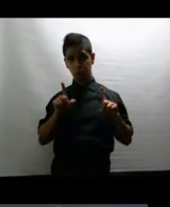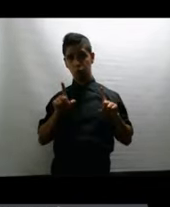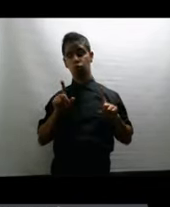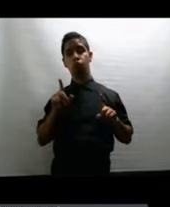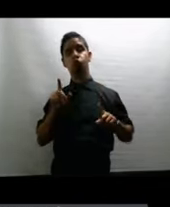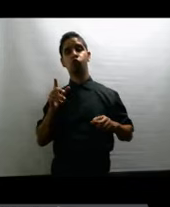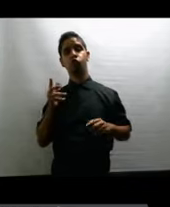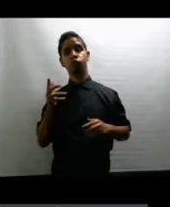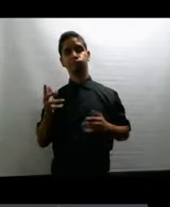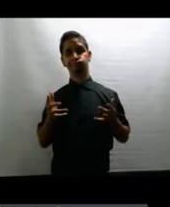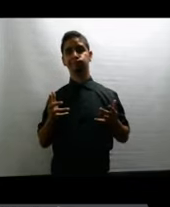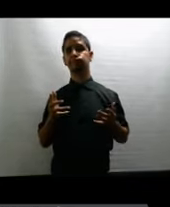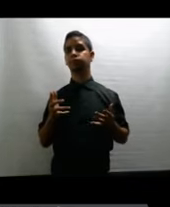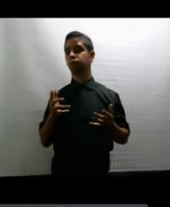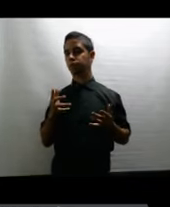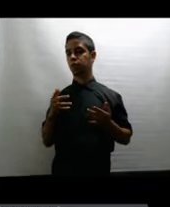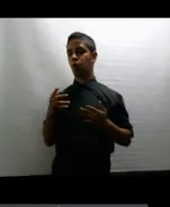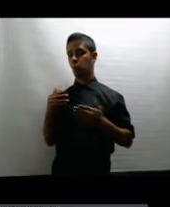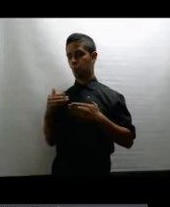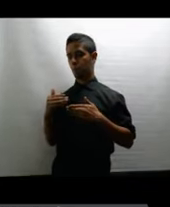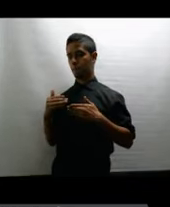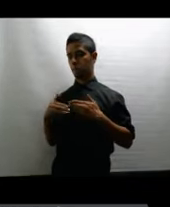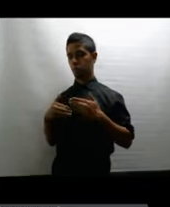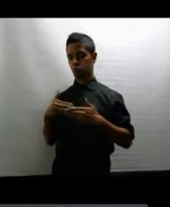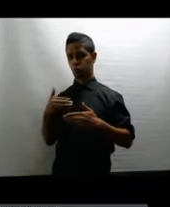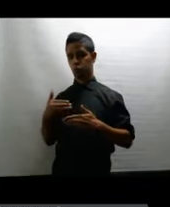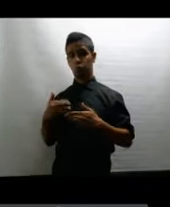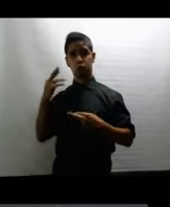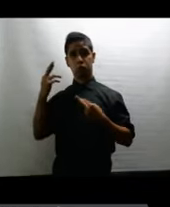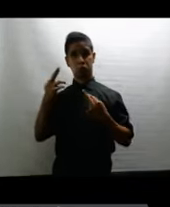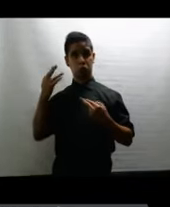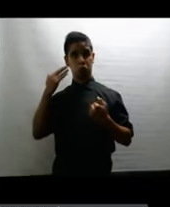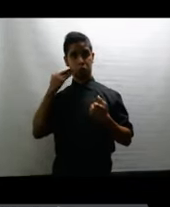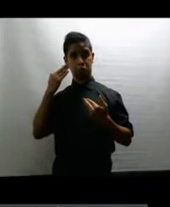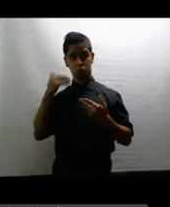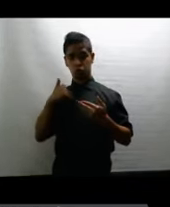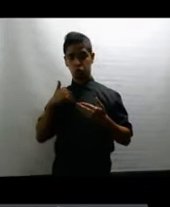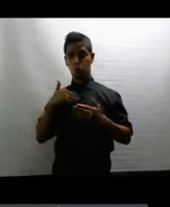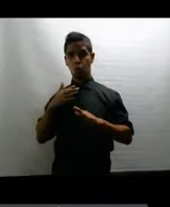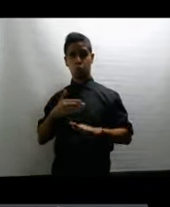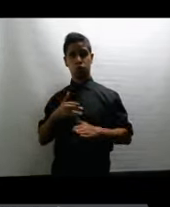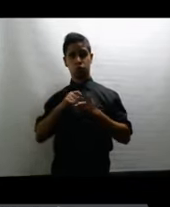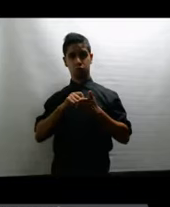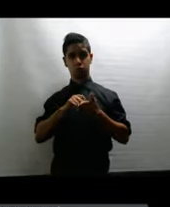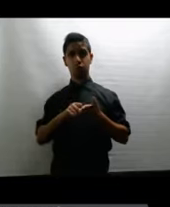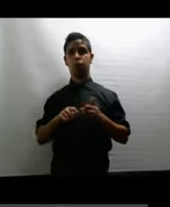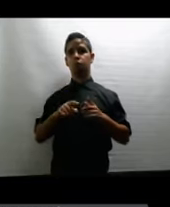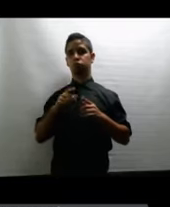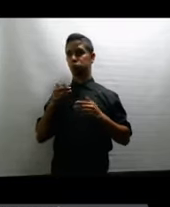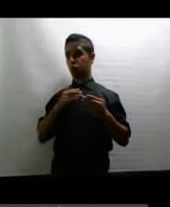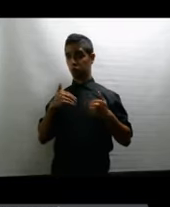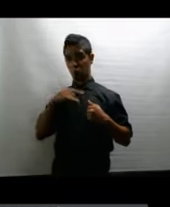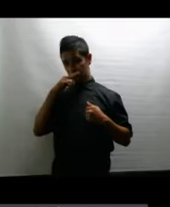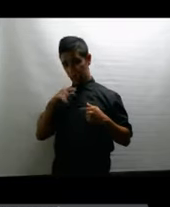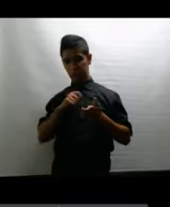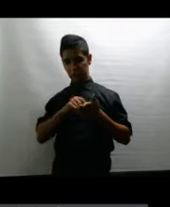Pero ha sido todo un proceso, porque verdad nunca pensé que iba a escribir canciones, a pesar de que yo escribía canciones de